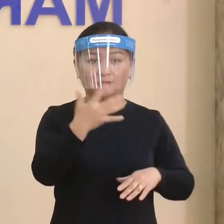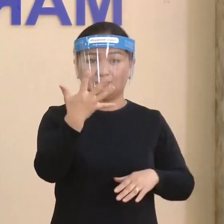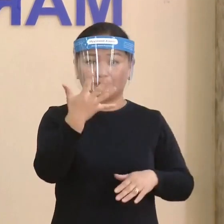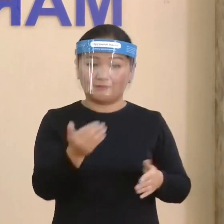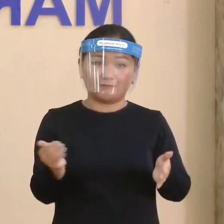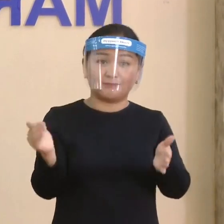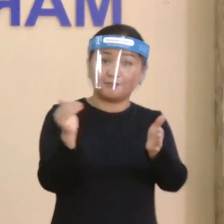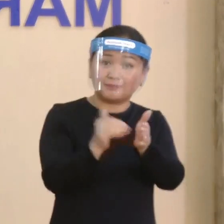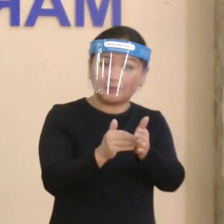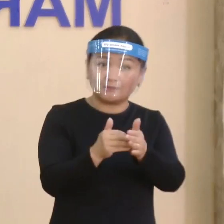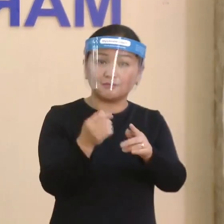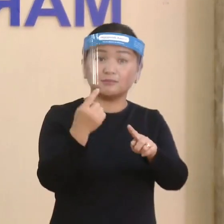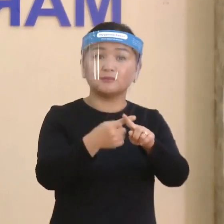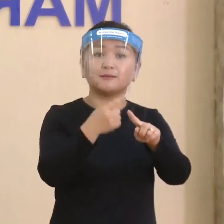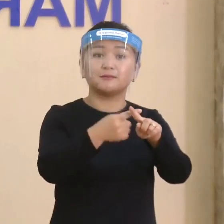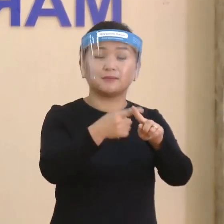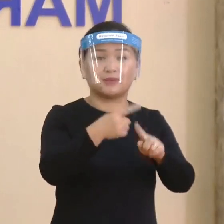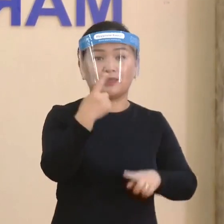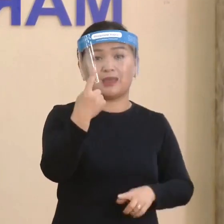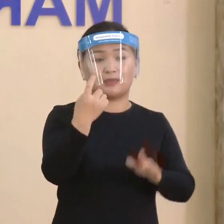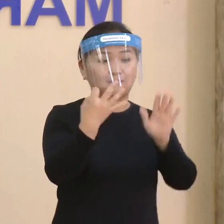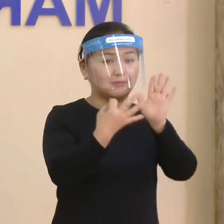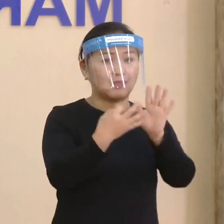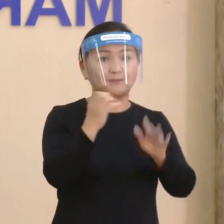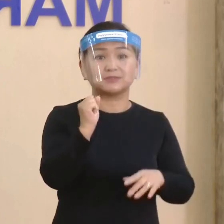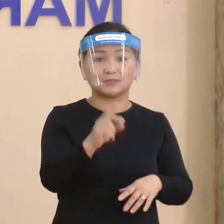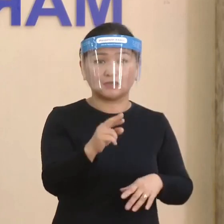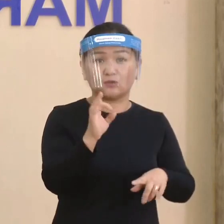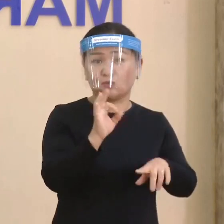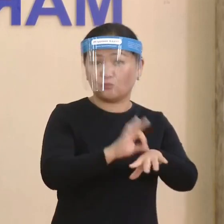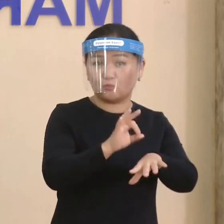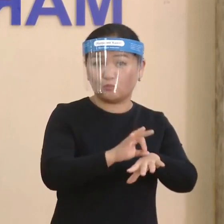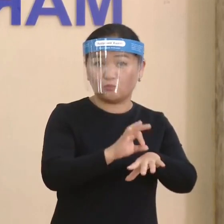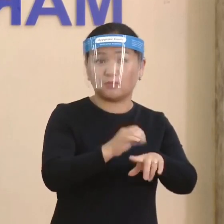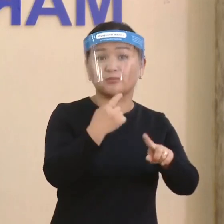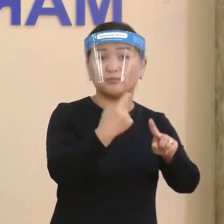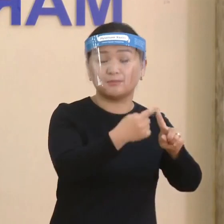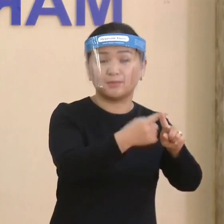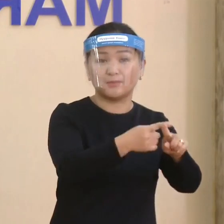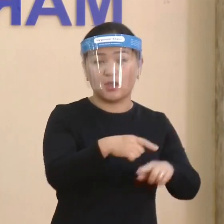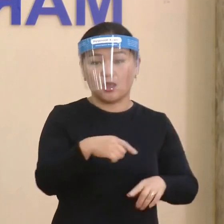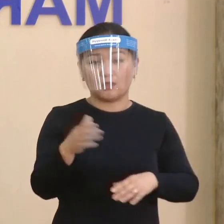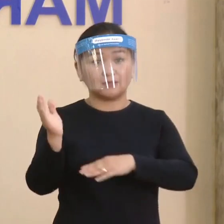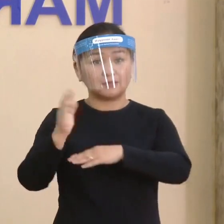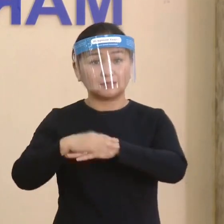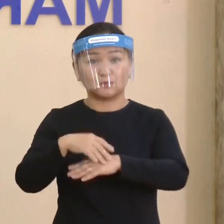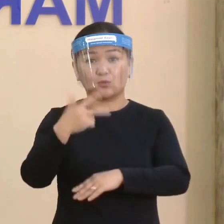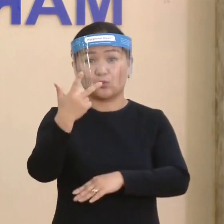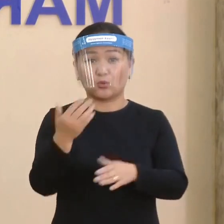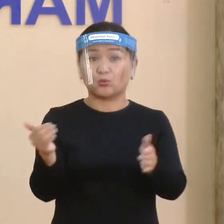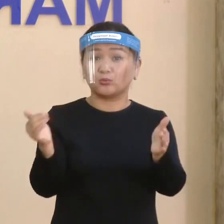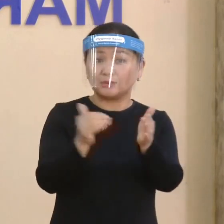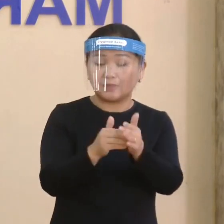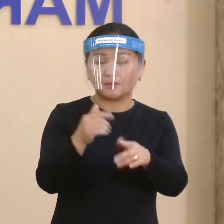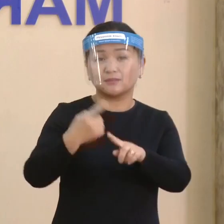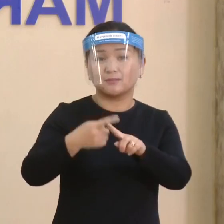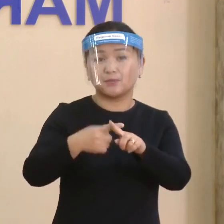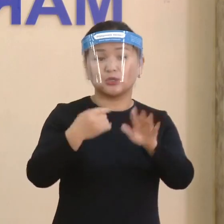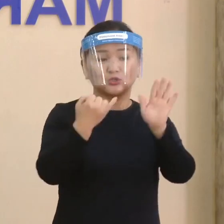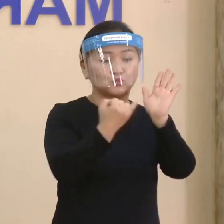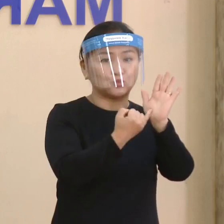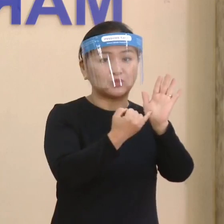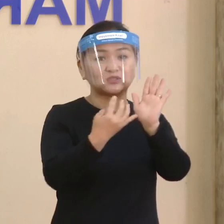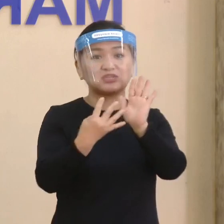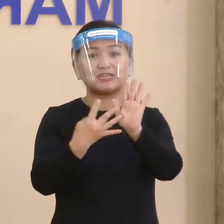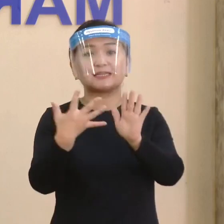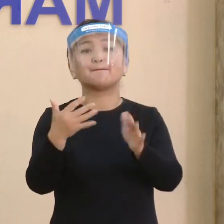дахин нэмэгдэж 18 сая хүн өвчилсэн. За эндсэн хүний тоо 3 дахин одоо нэмэгдэж 695